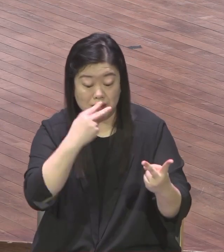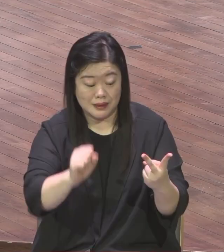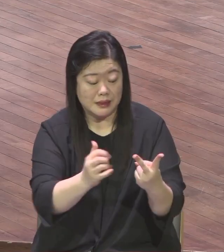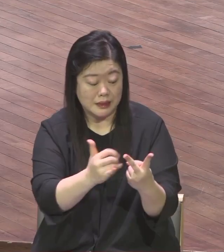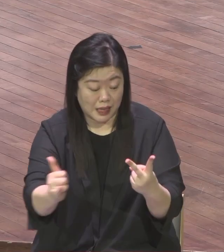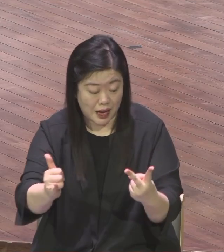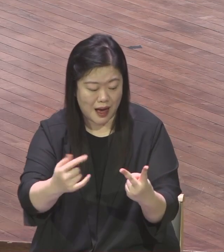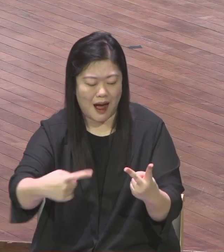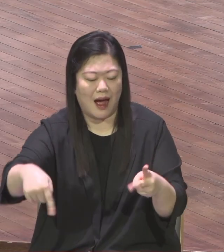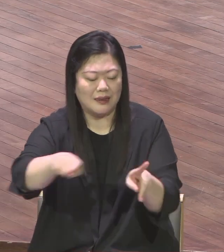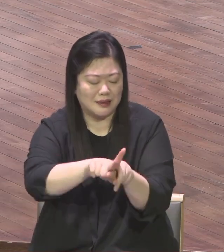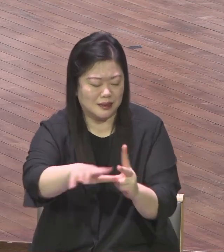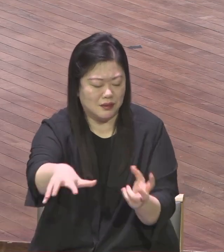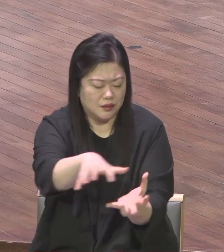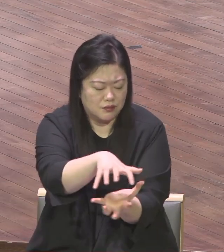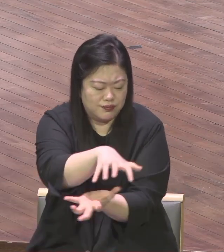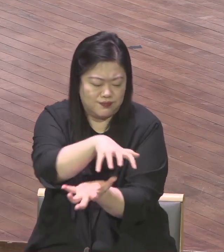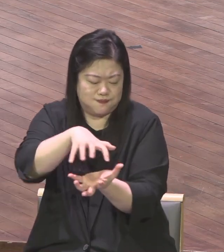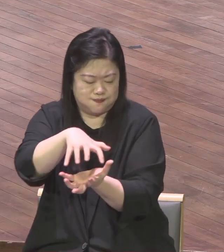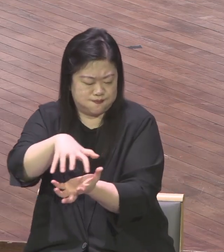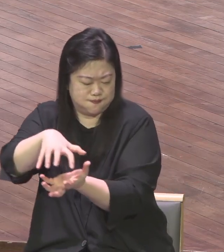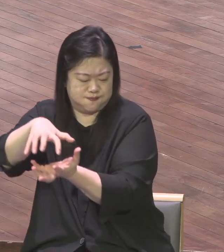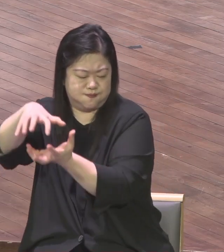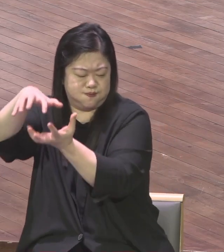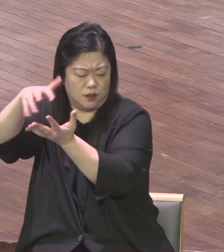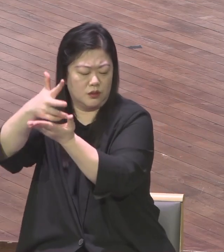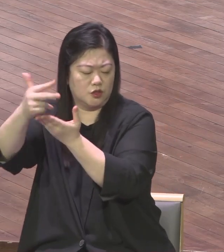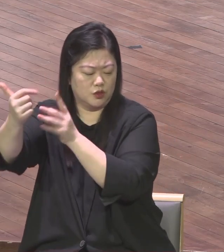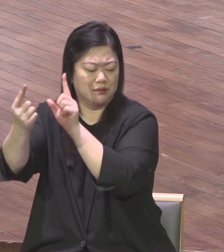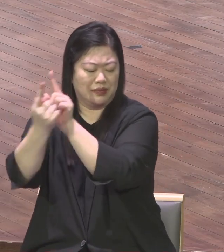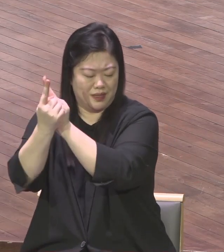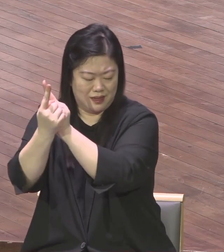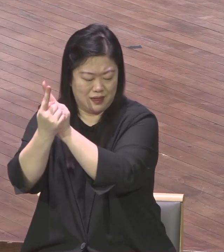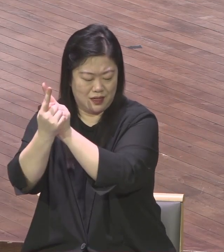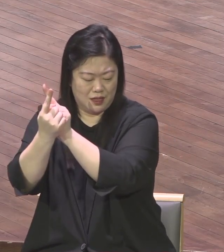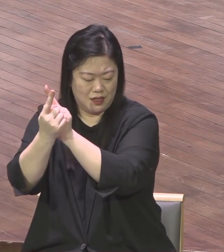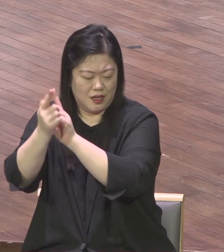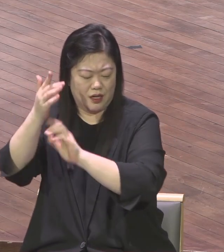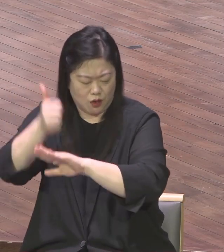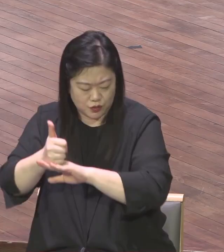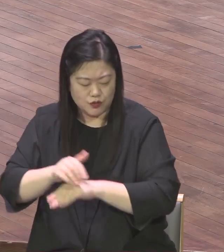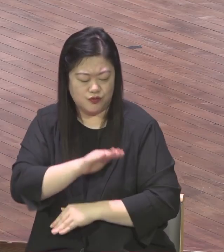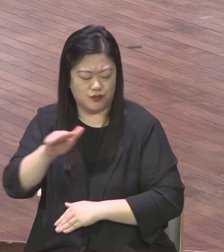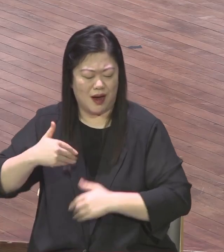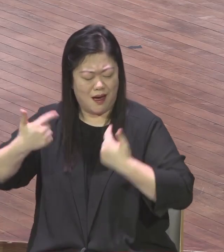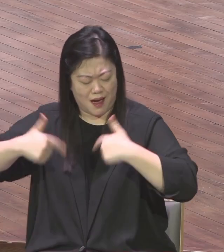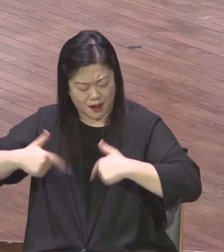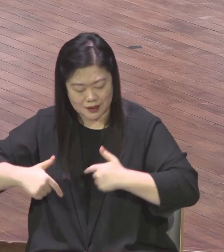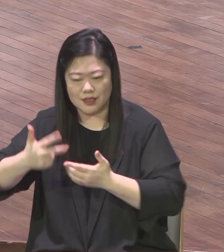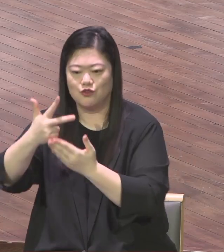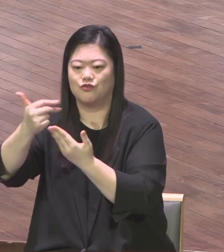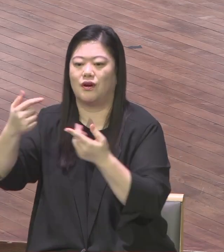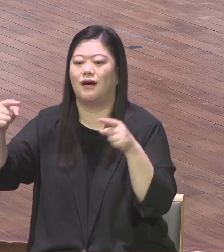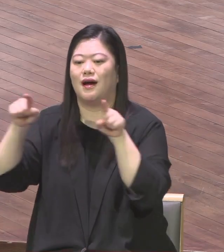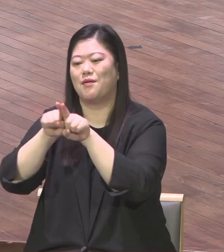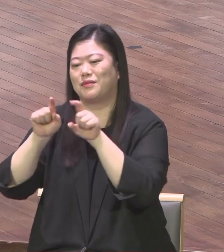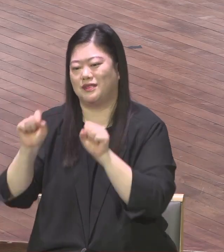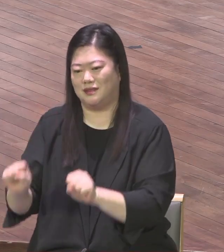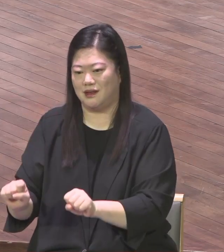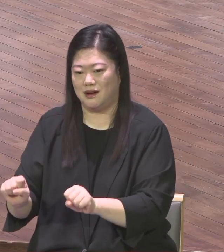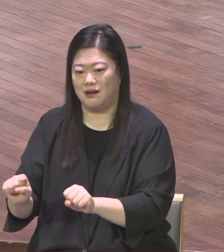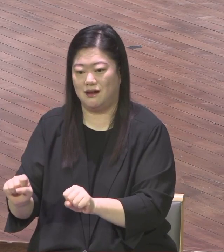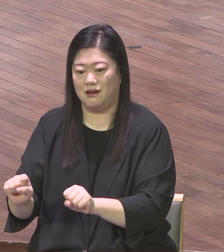함께 구름 속으로 끌어올려 공중에서 주를 영접하게 하시리니 그리하여 우리가 항상 주와